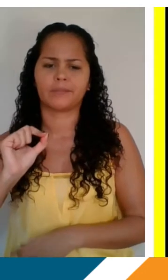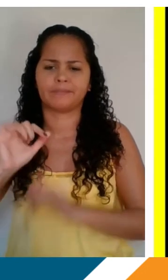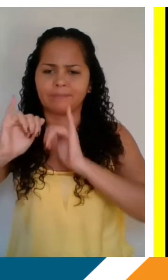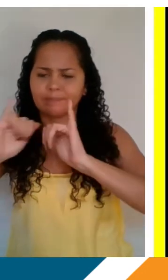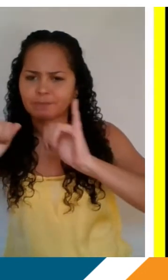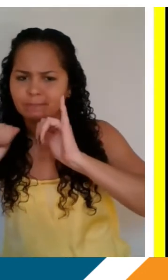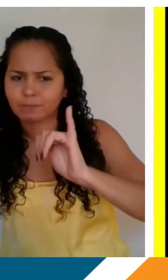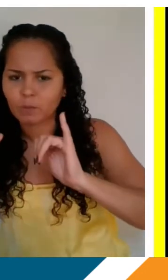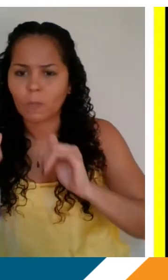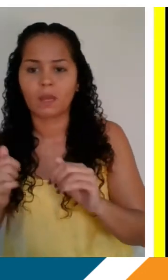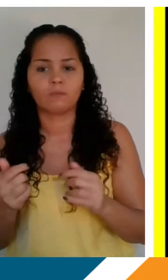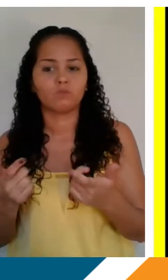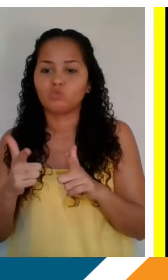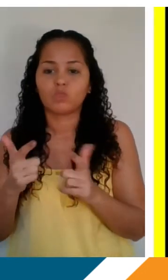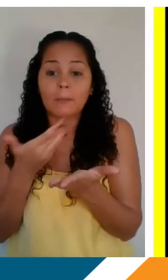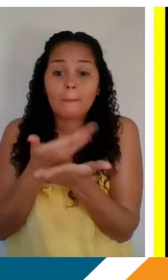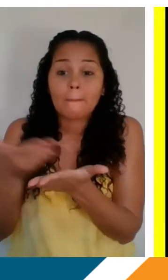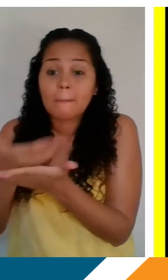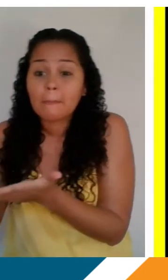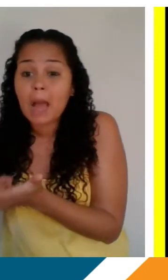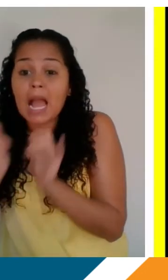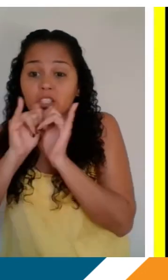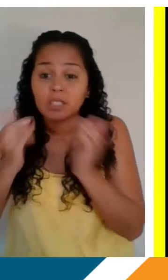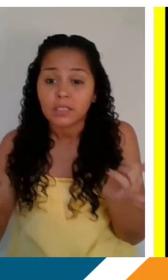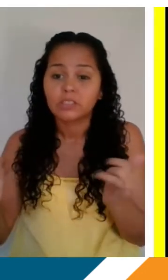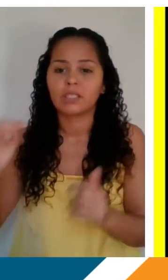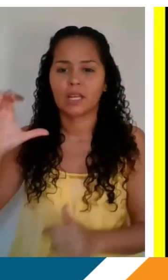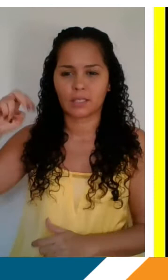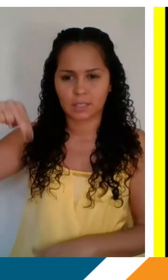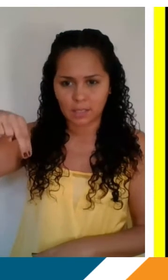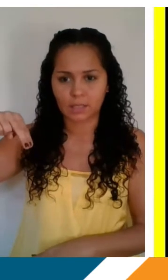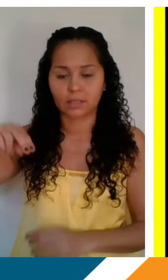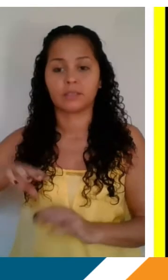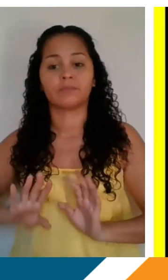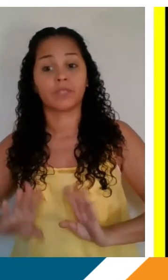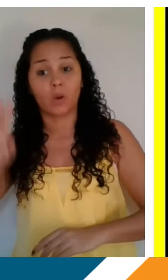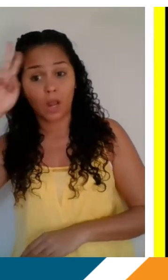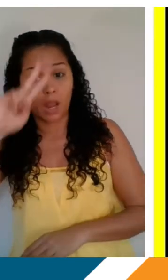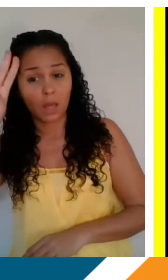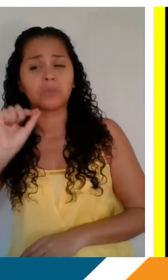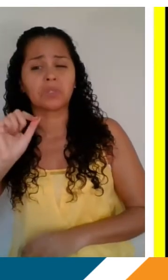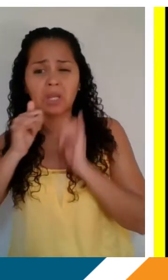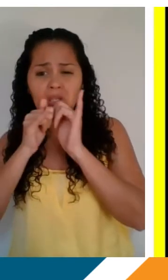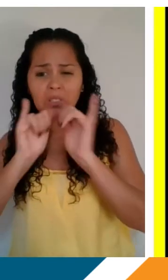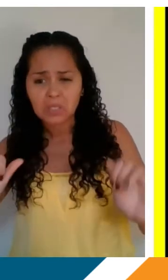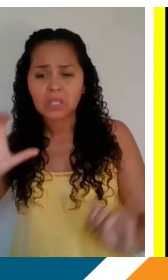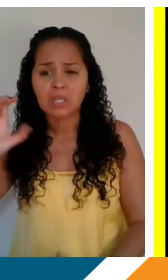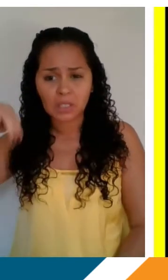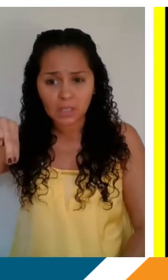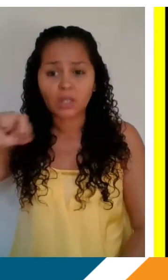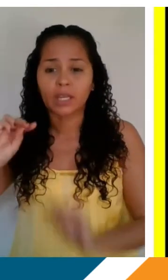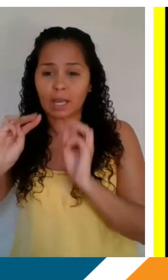colisão não há perda de energia cinética. Só lembrando, energia cinética é calculado